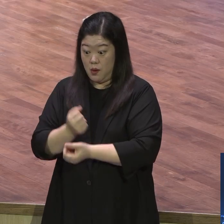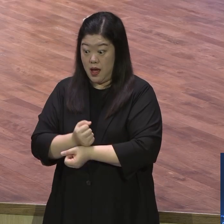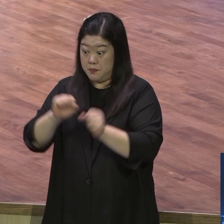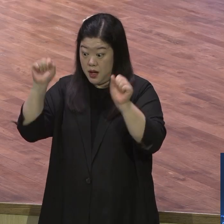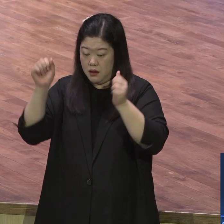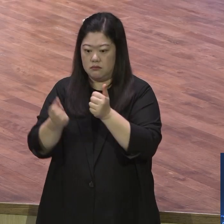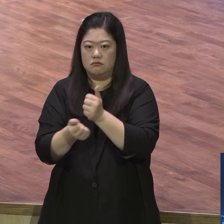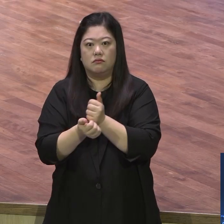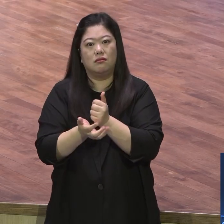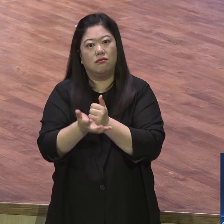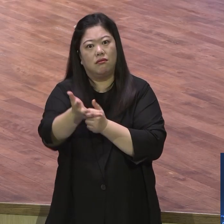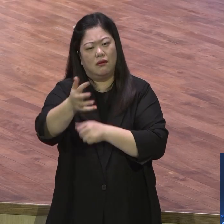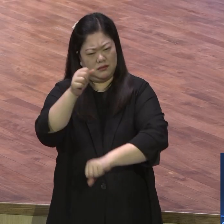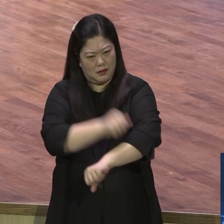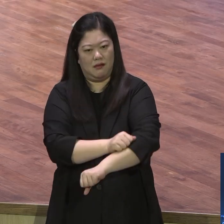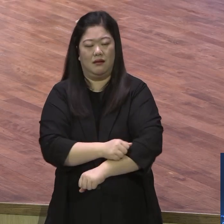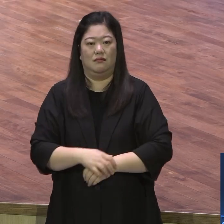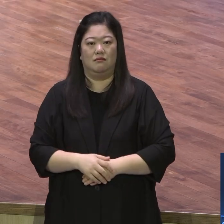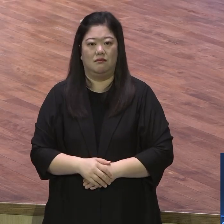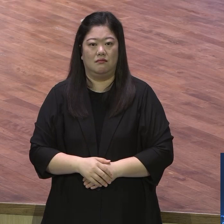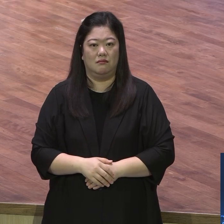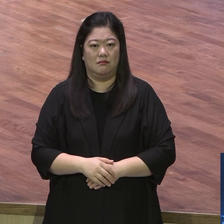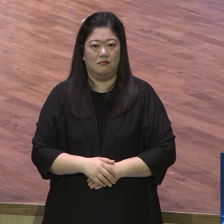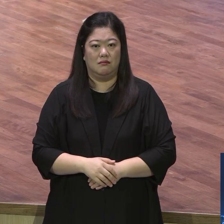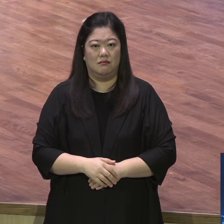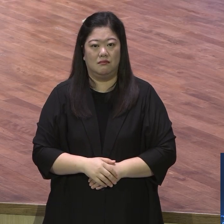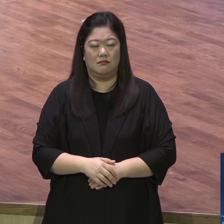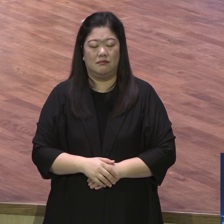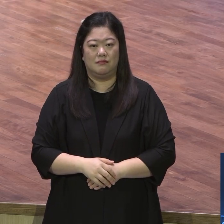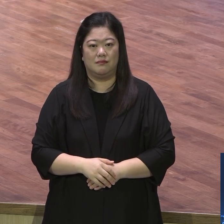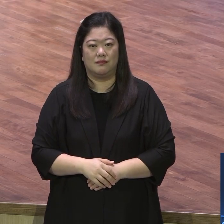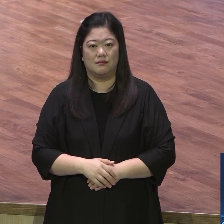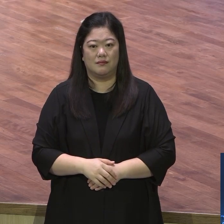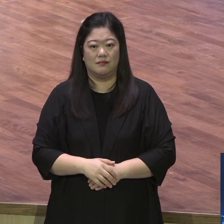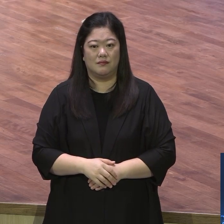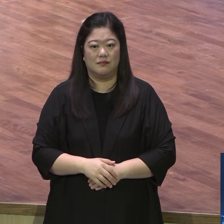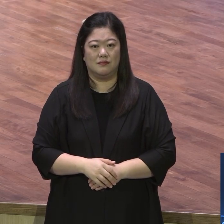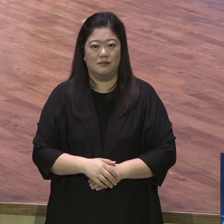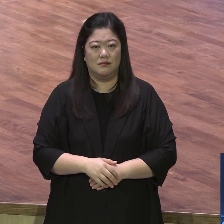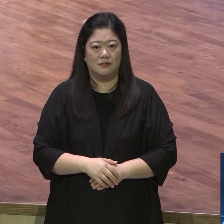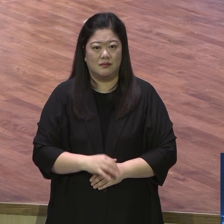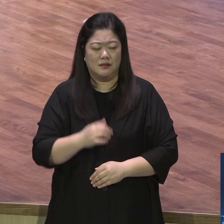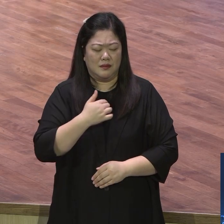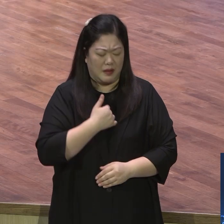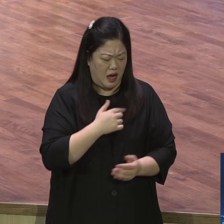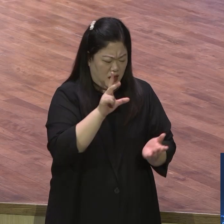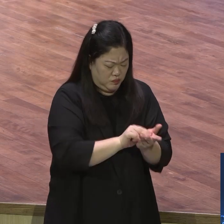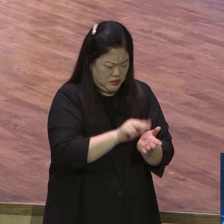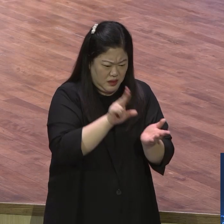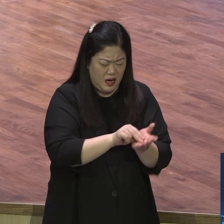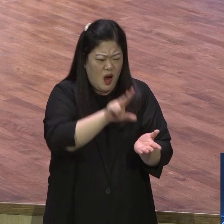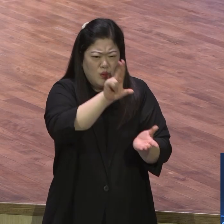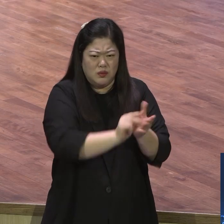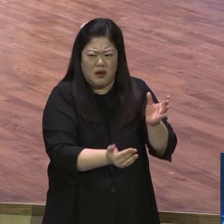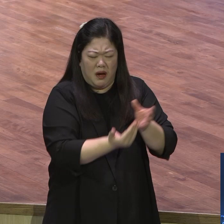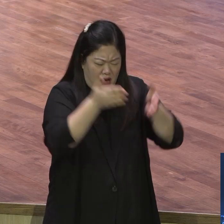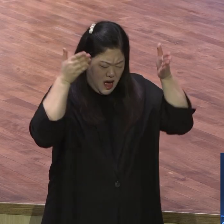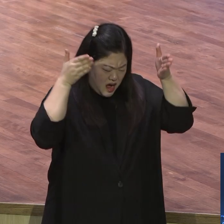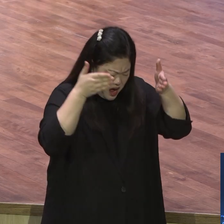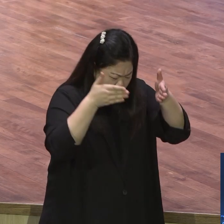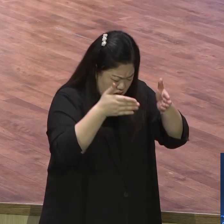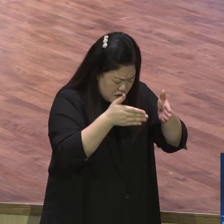내 문제가 해결되니까 이제는 자연스럽게 다른 영혼을 향해서 관심을 가지게